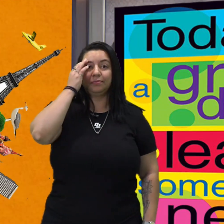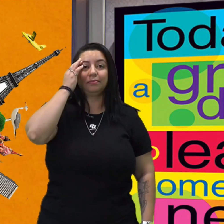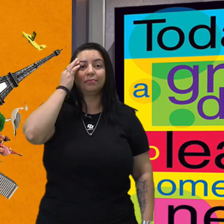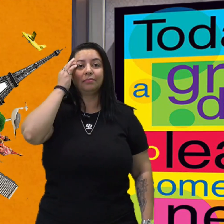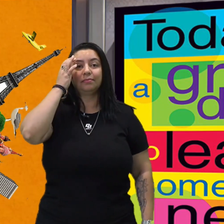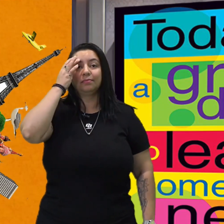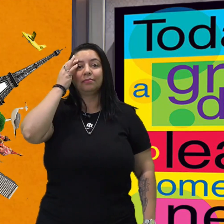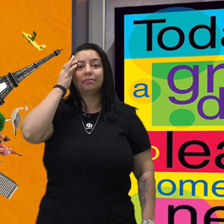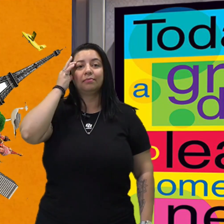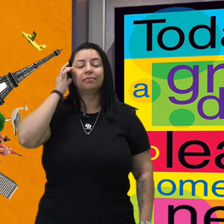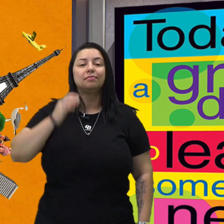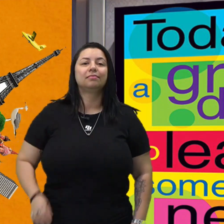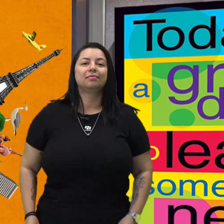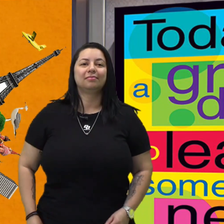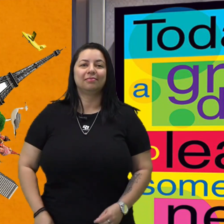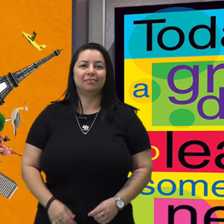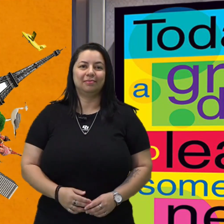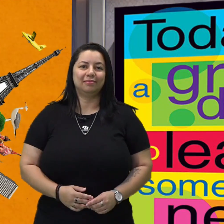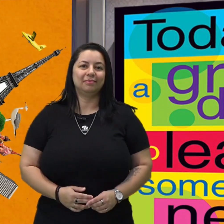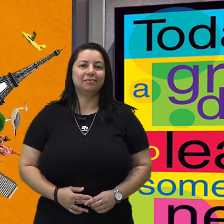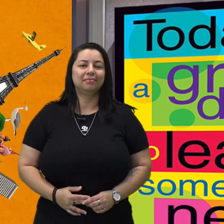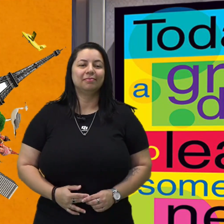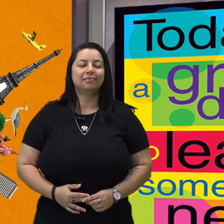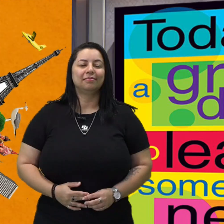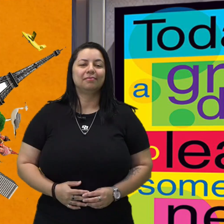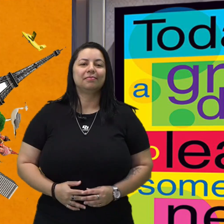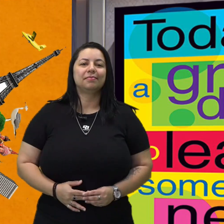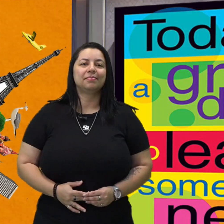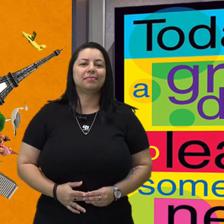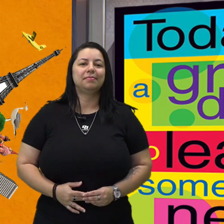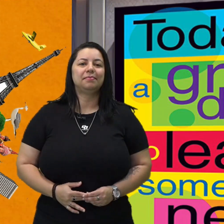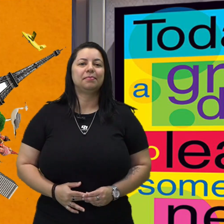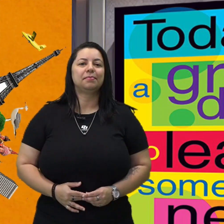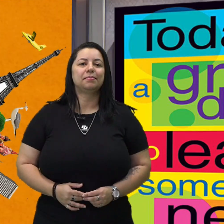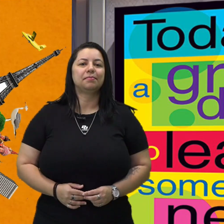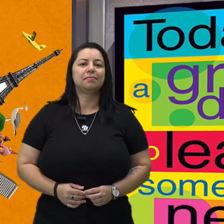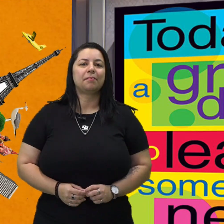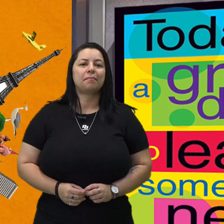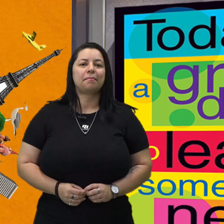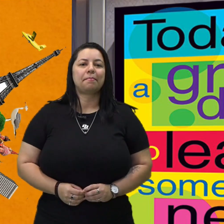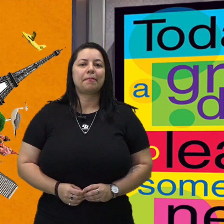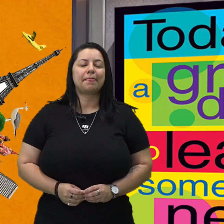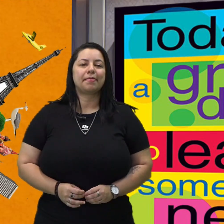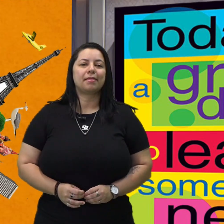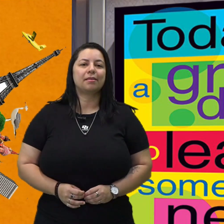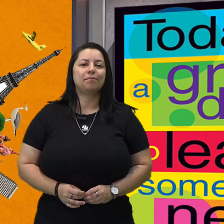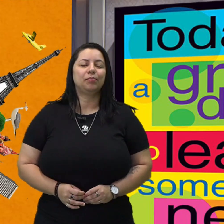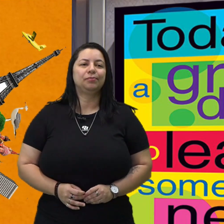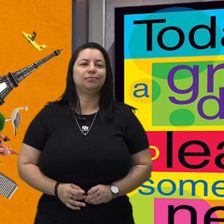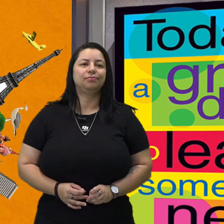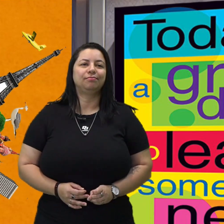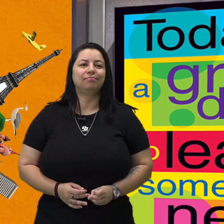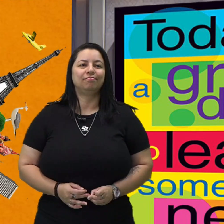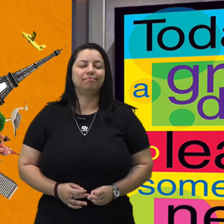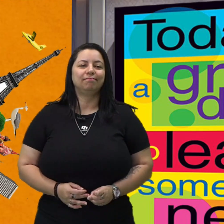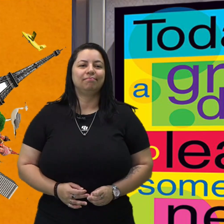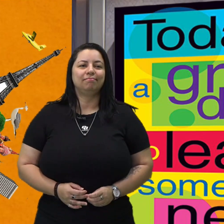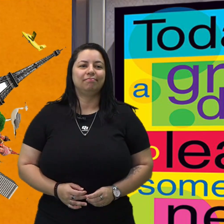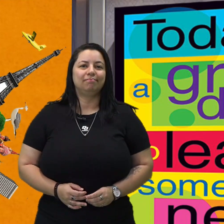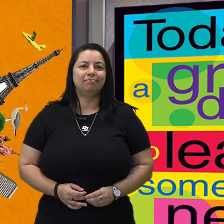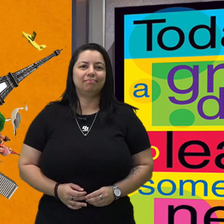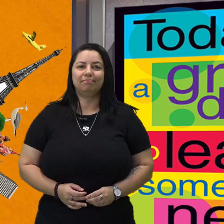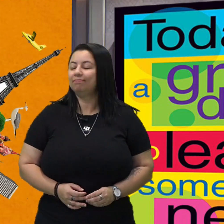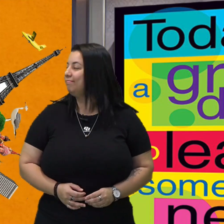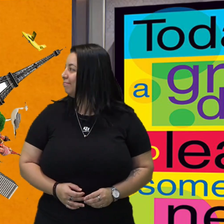que são assuntos que vocês também provavelmente já viram. E aí significa que vocês estarão revisitando esses conhecimentos.